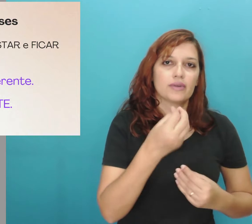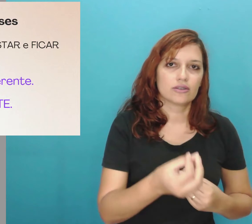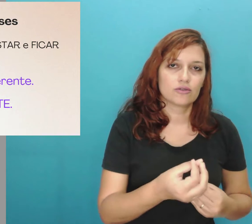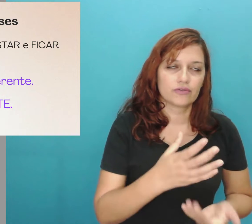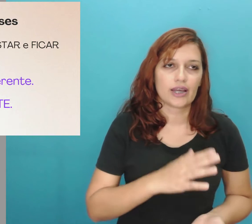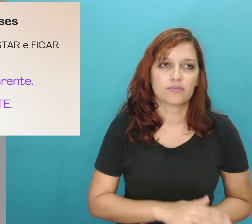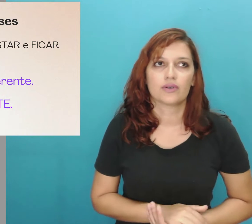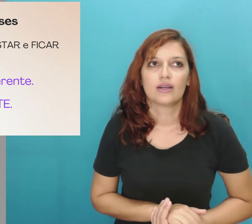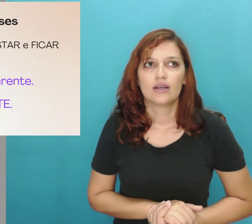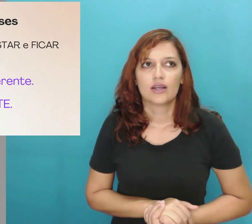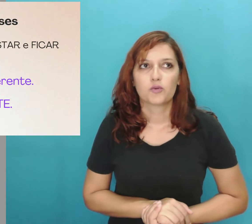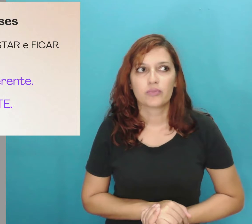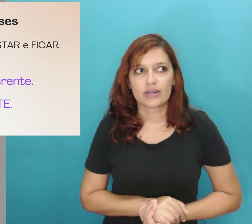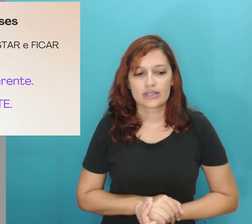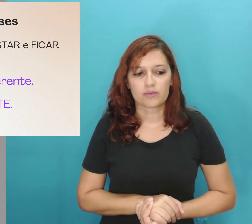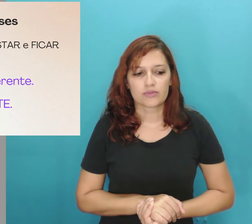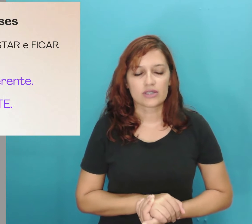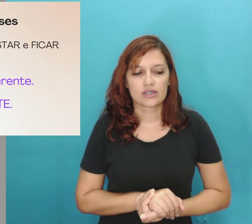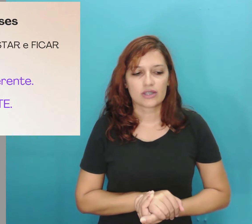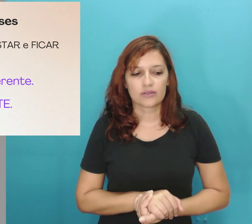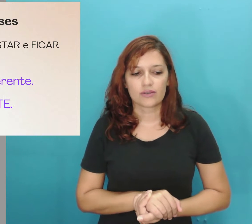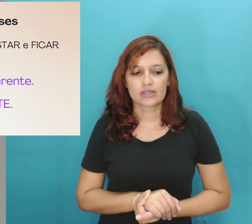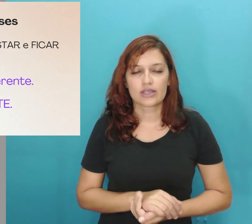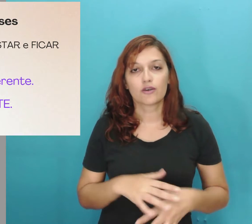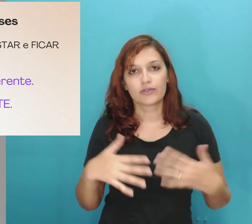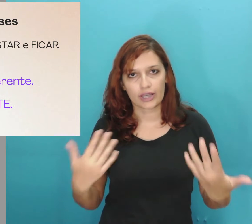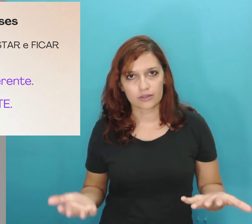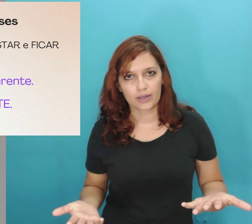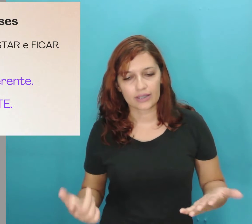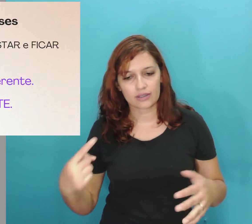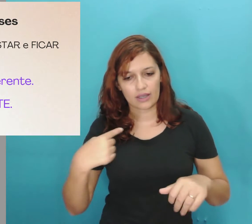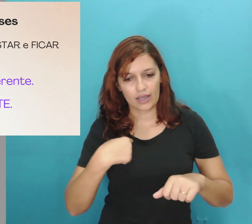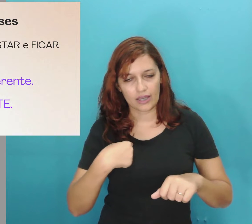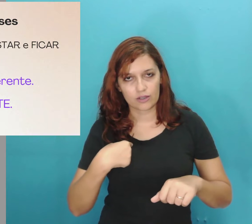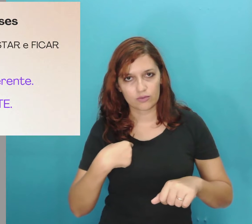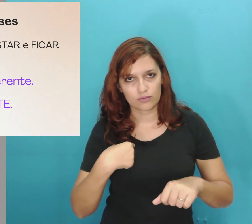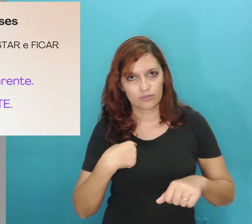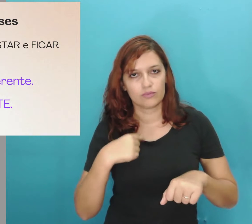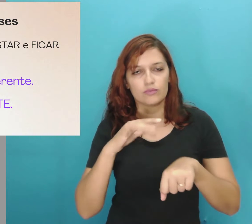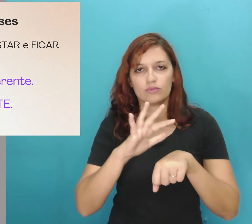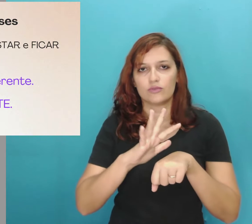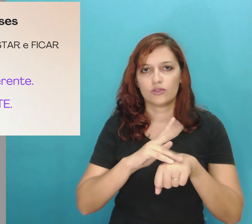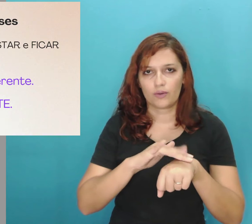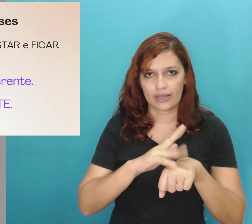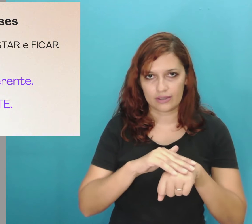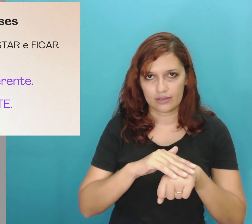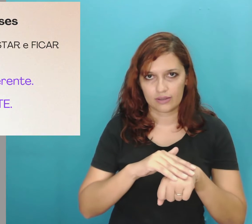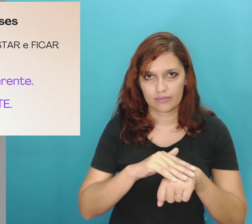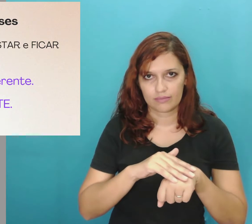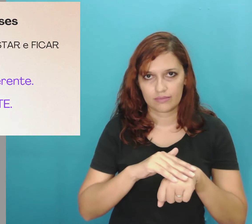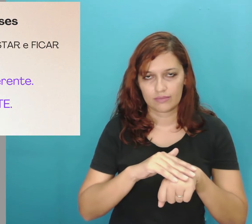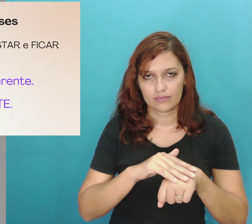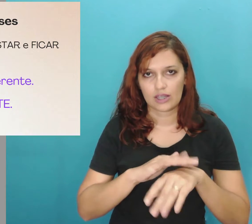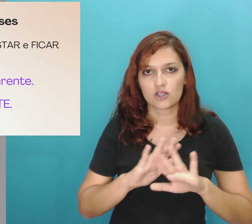do verbo. Por exemplo, se eu digo assim, eu fiquei doente, eu doente.